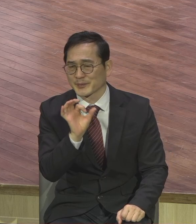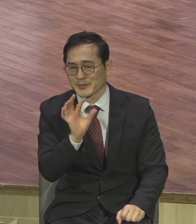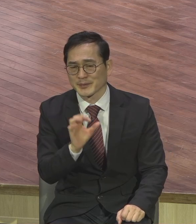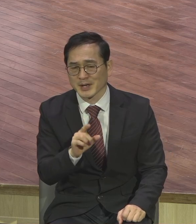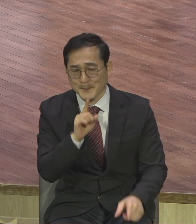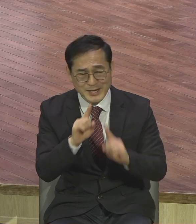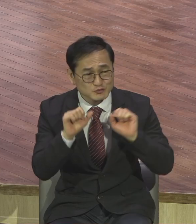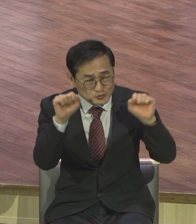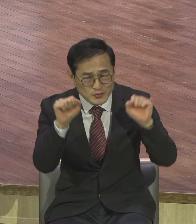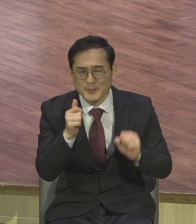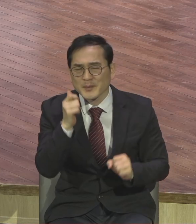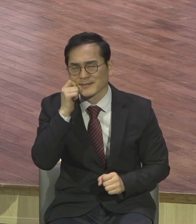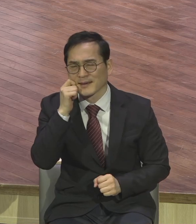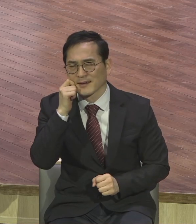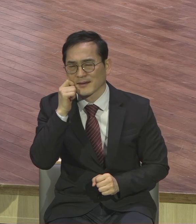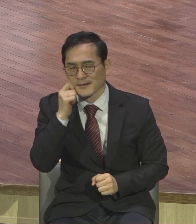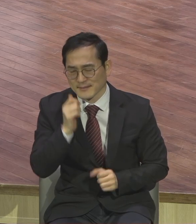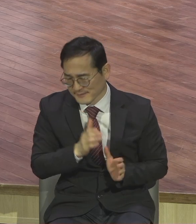내가 준비해서